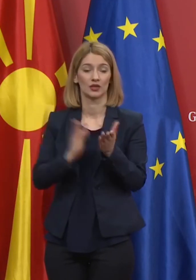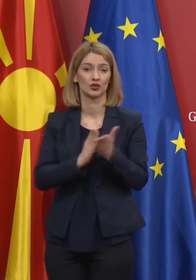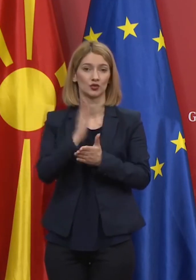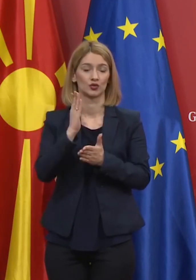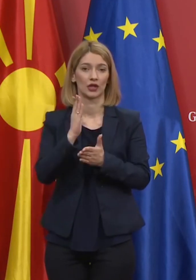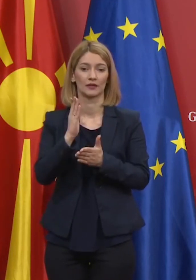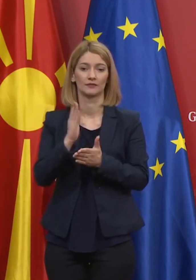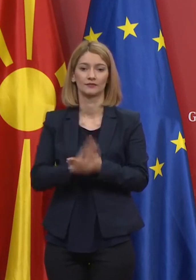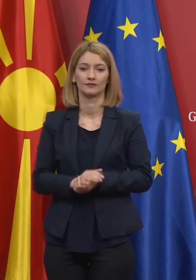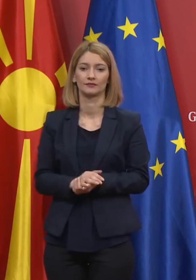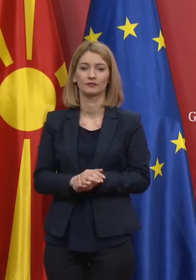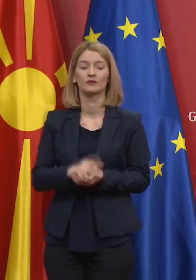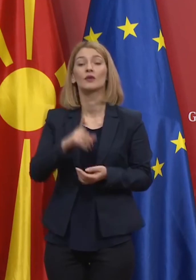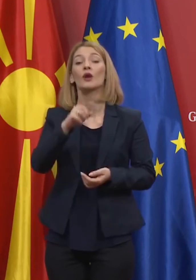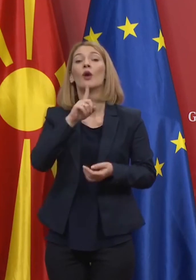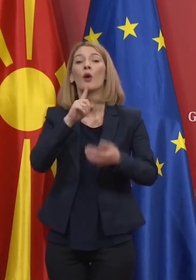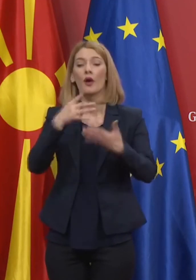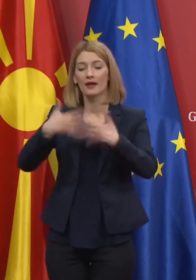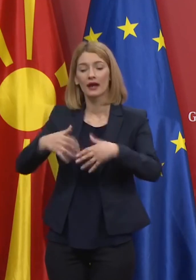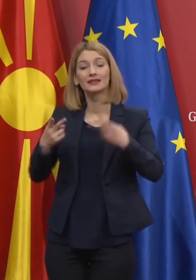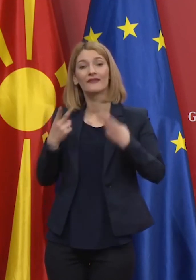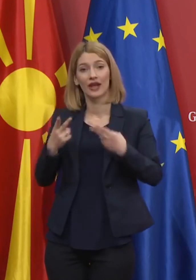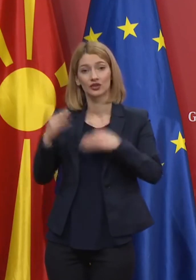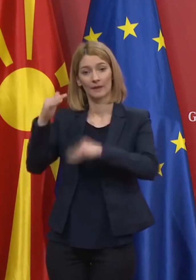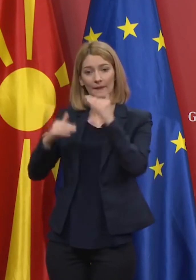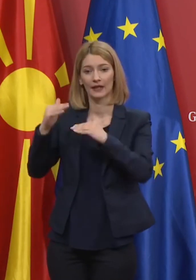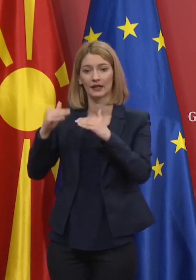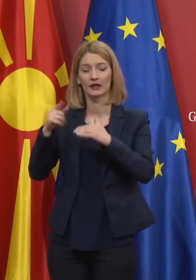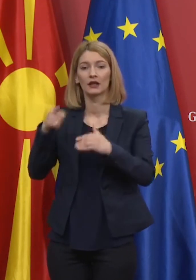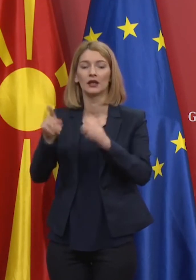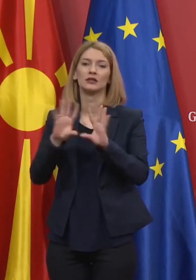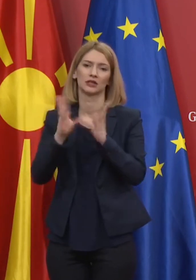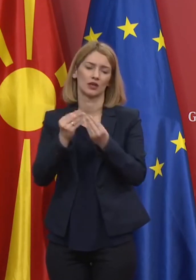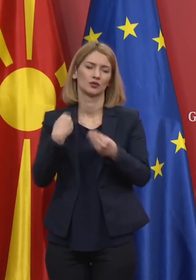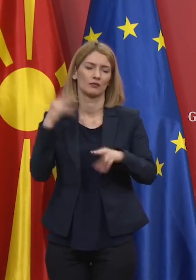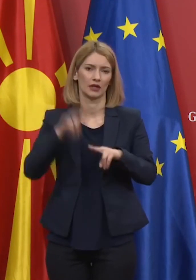што се на граница во однос на важноста за мерките се целосно решени.